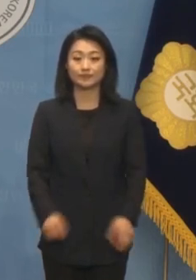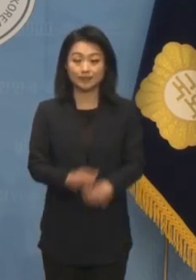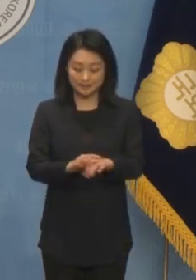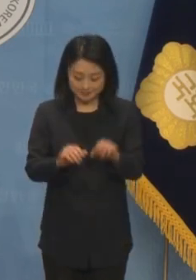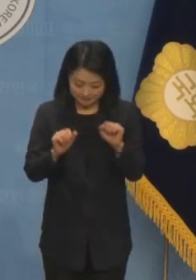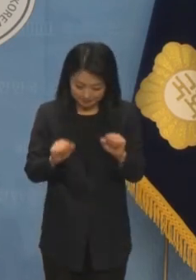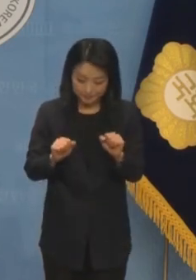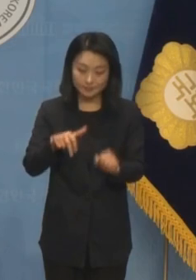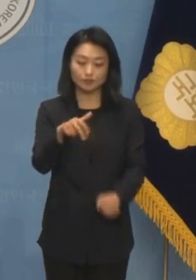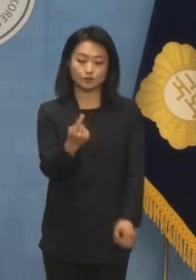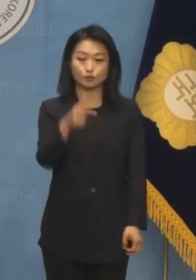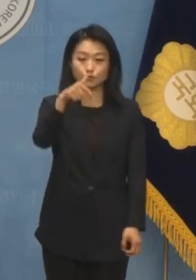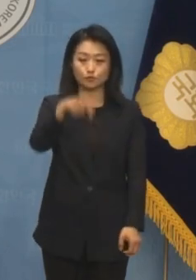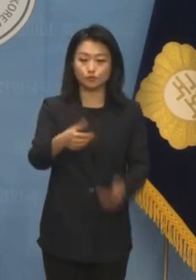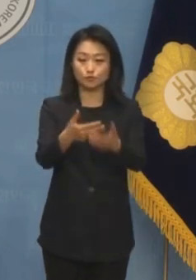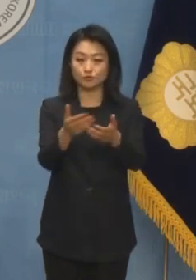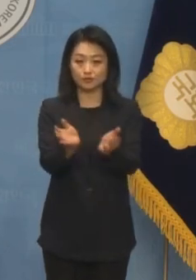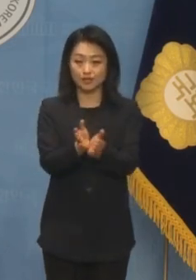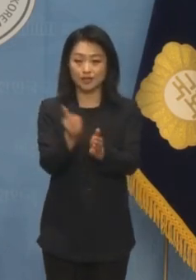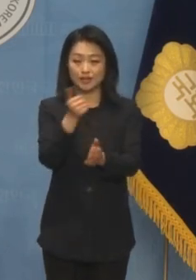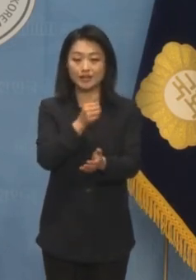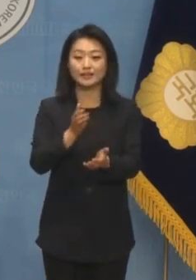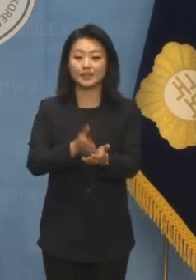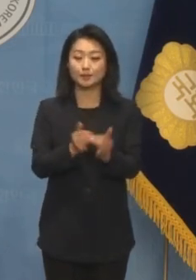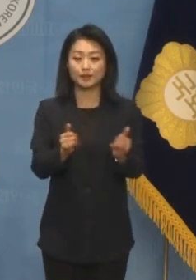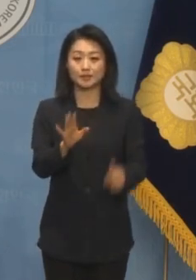안녕하십니까. 조국혁신당 대변인 배수진입니다.